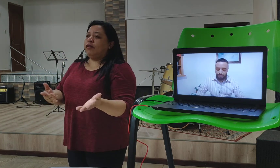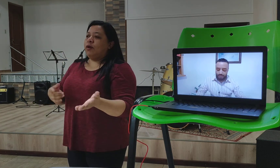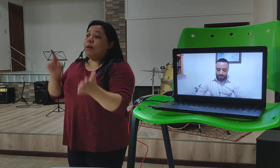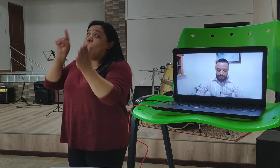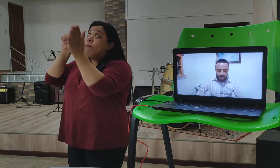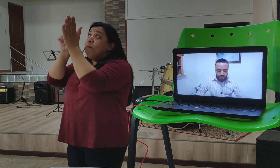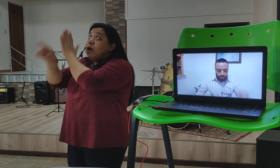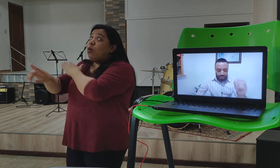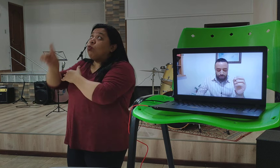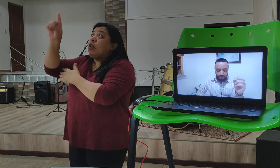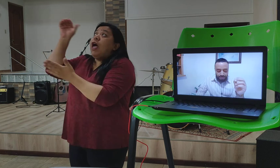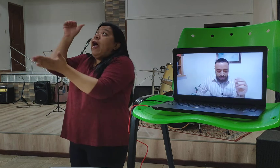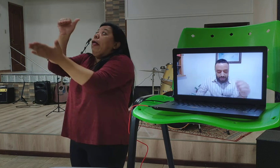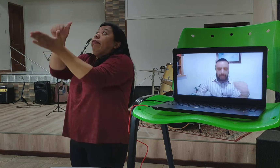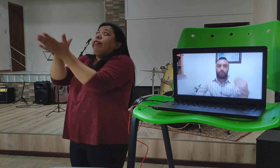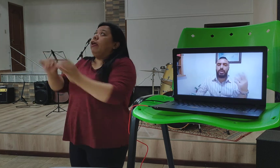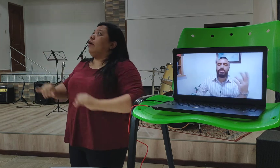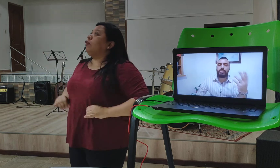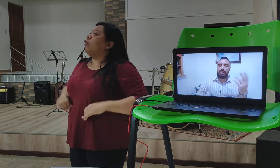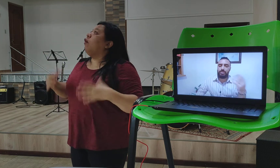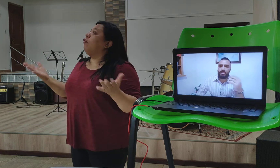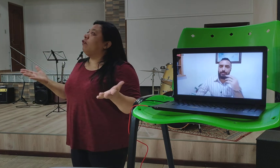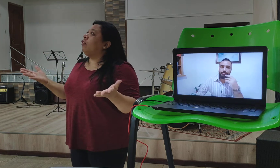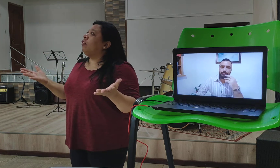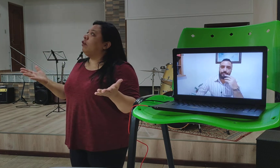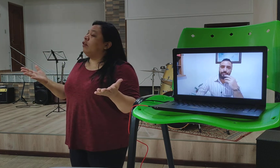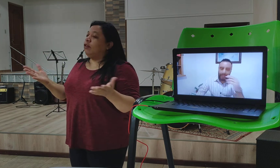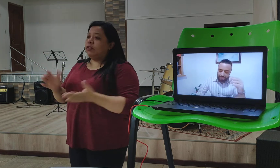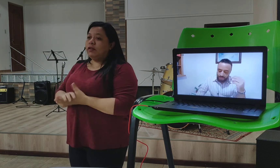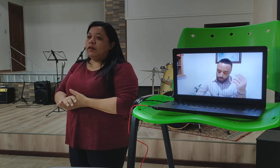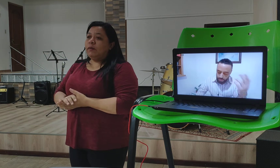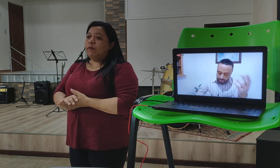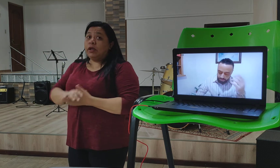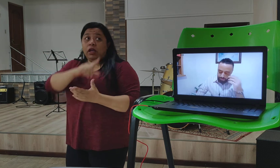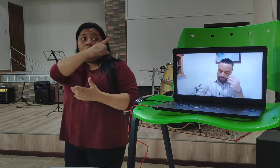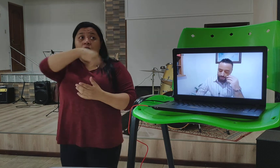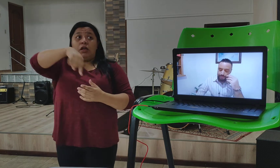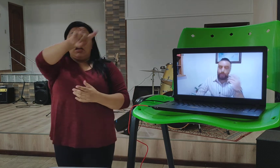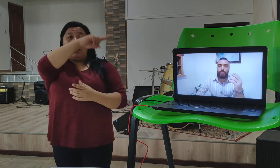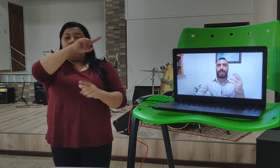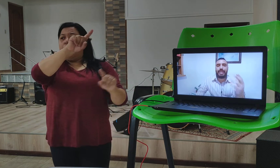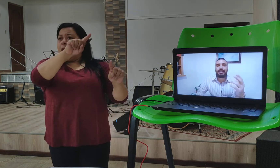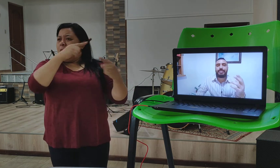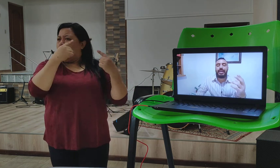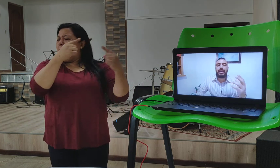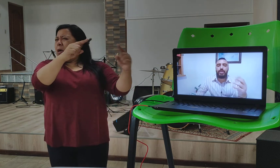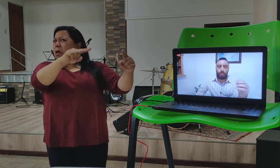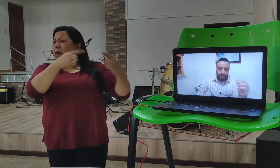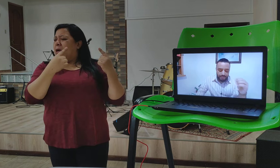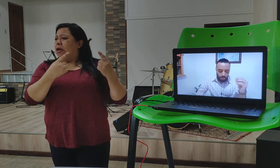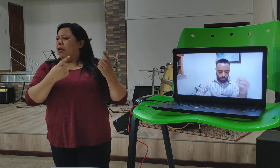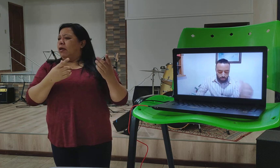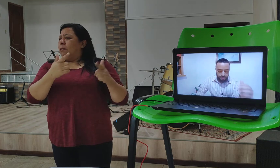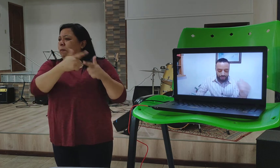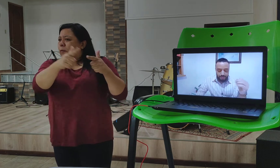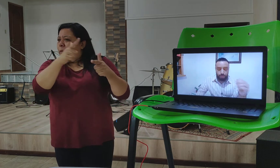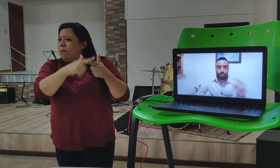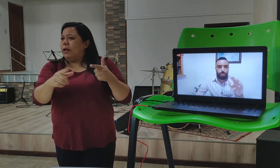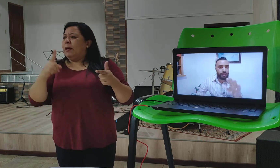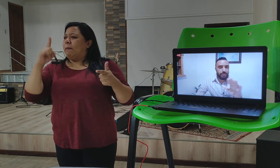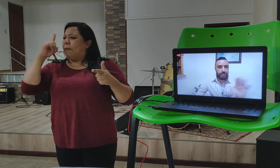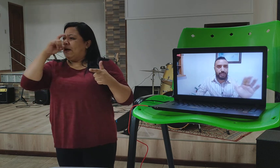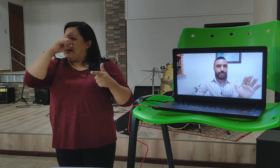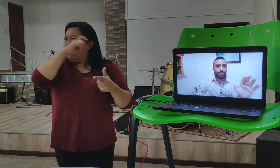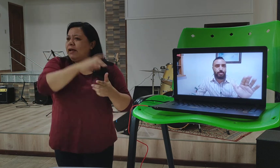a sua vida. Então o texto começa dizendo: até quando, Senhor? Até quando? Davi começa no versículo 1 e